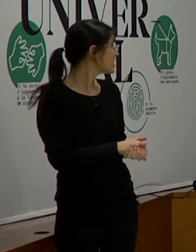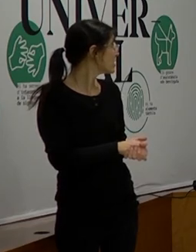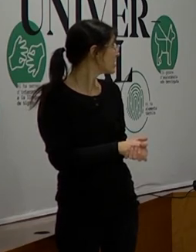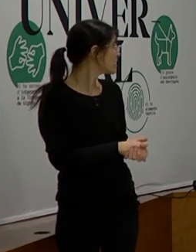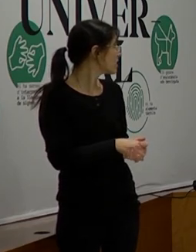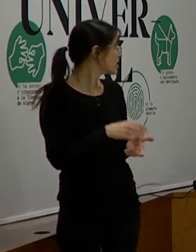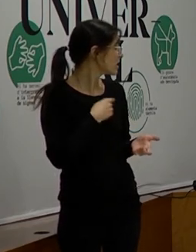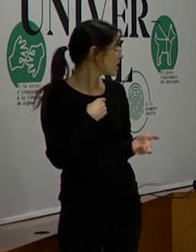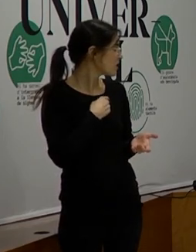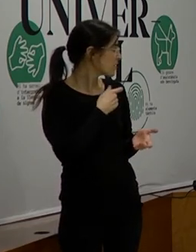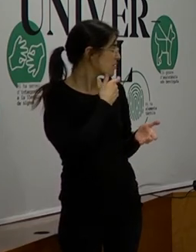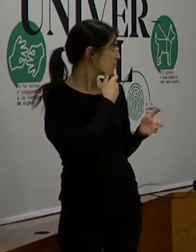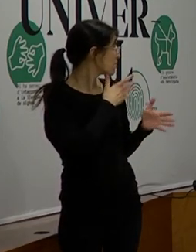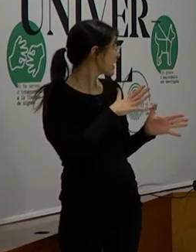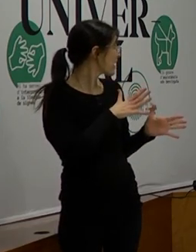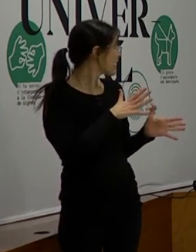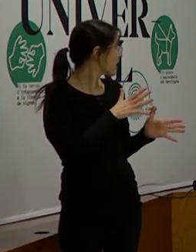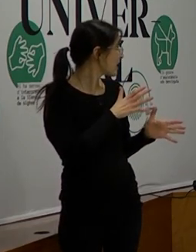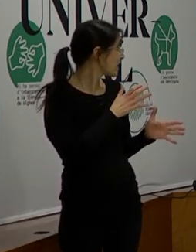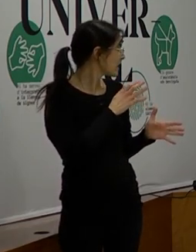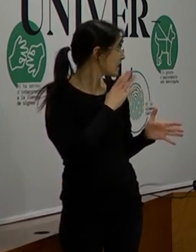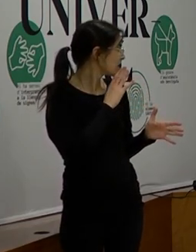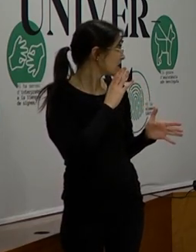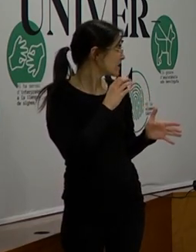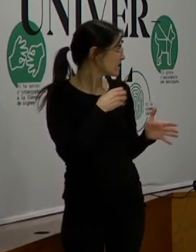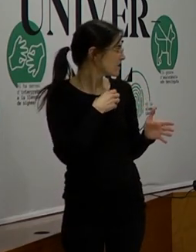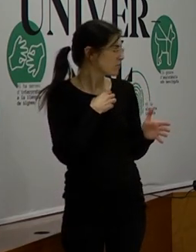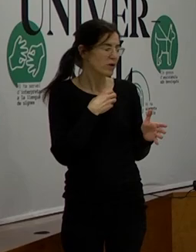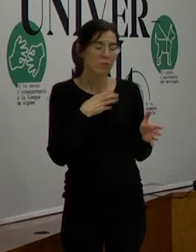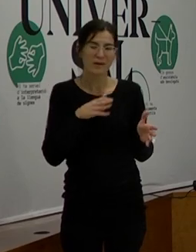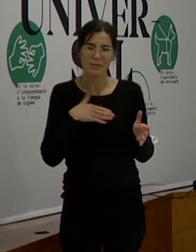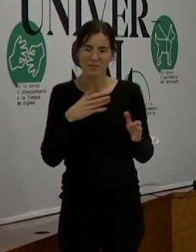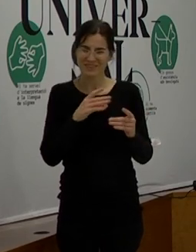M'encanten els planos sense graó que jo pugui llegir i tocar.